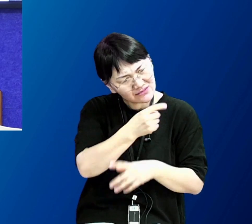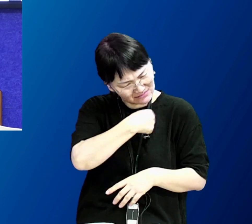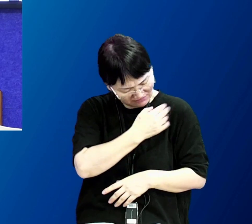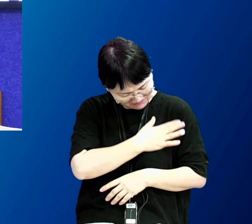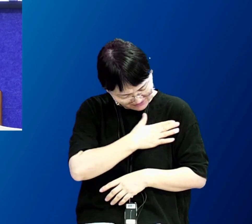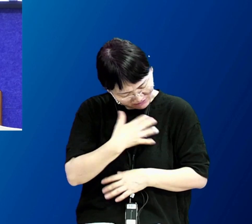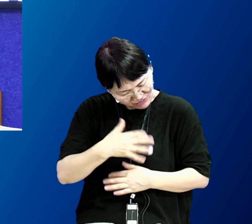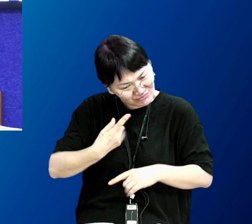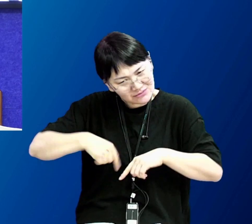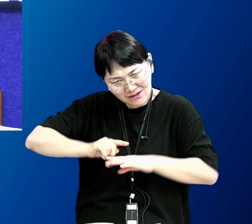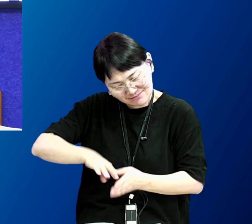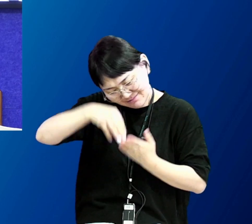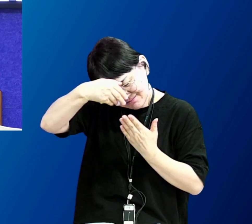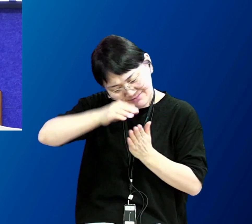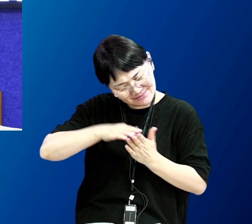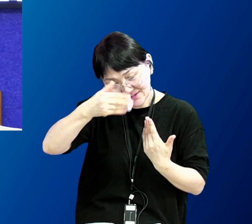харах бах. Тийм биз?